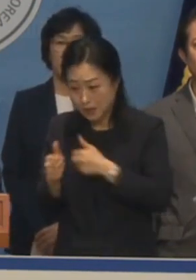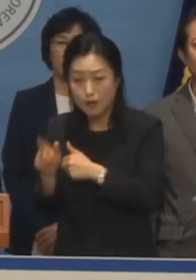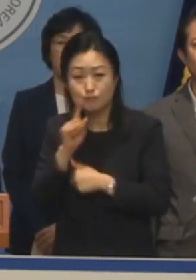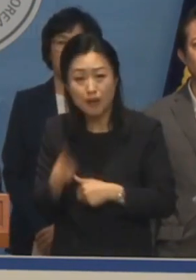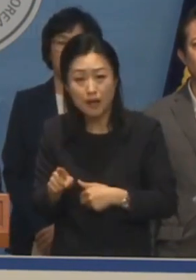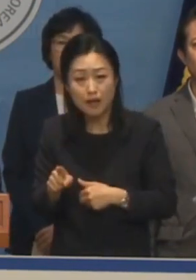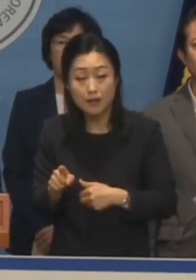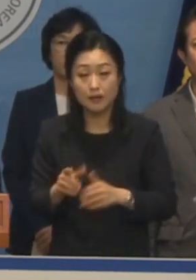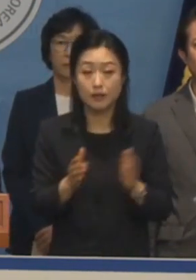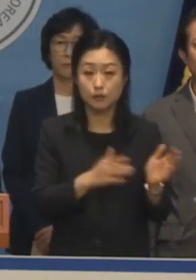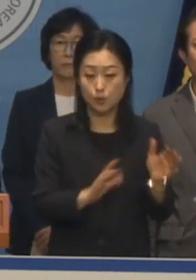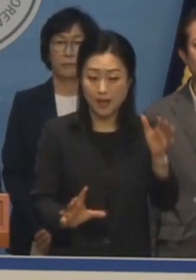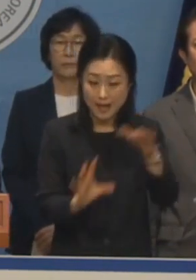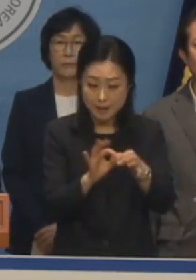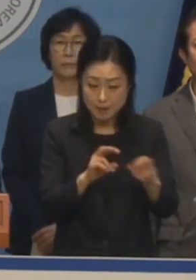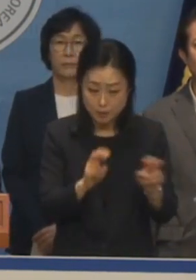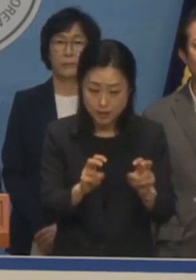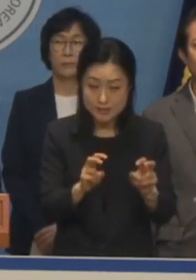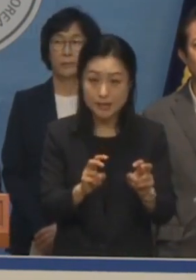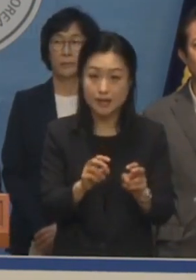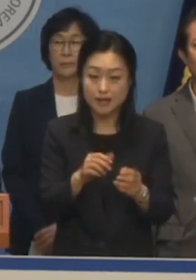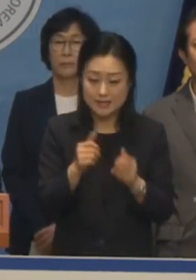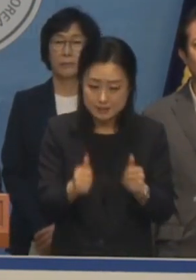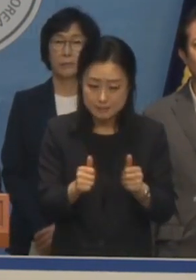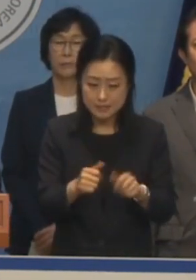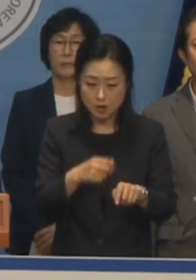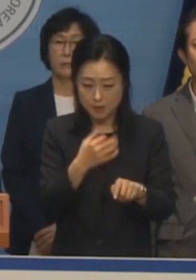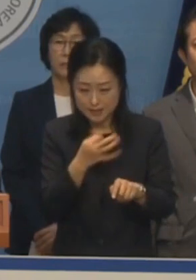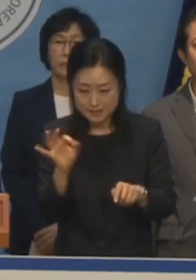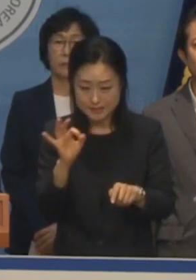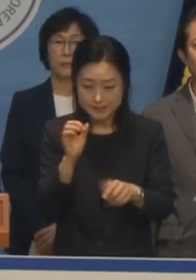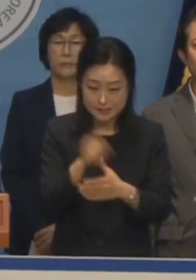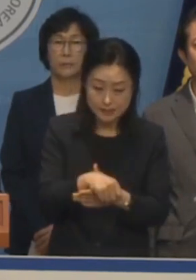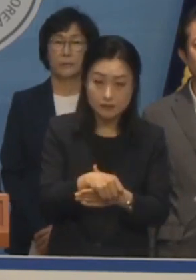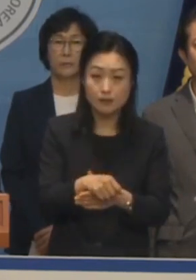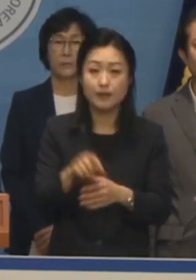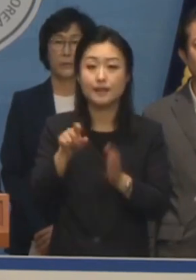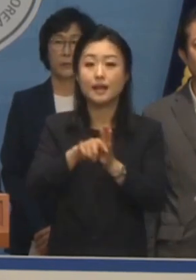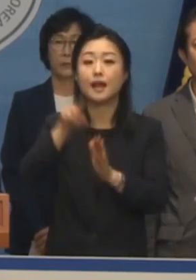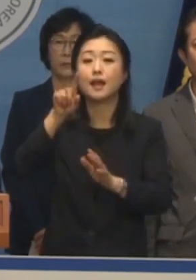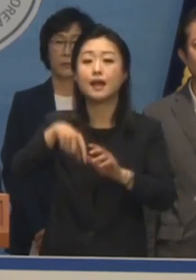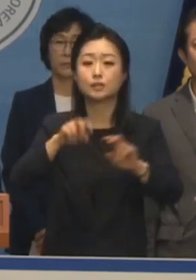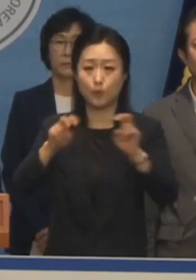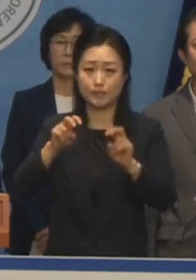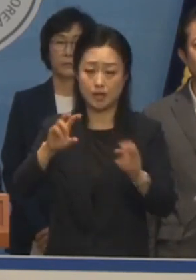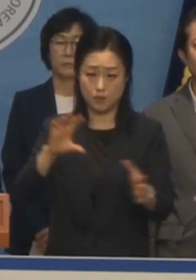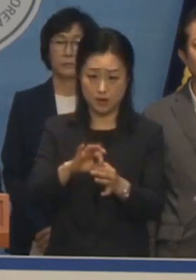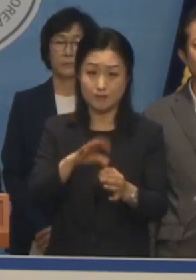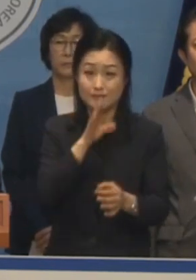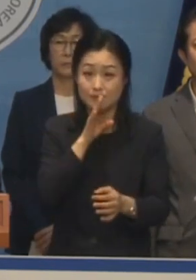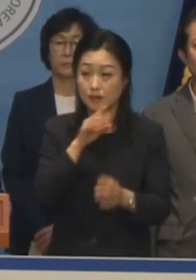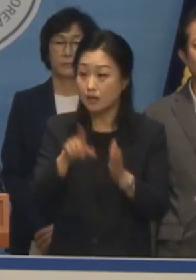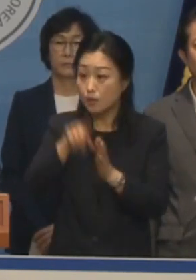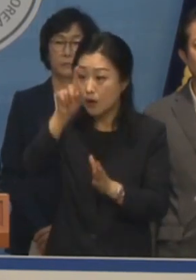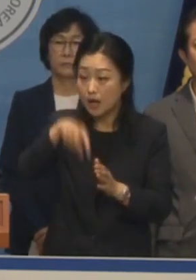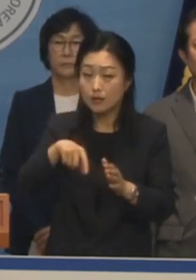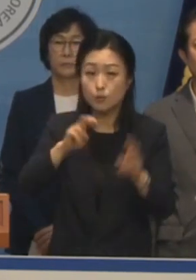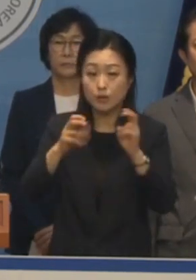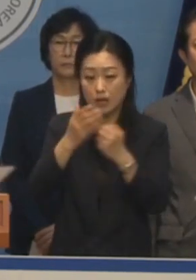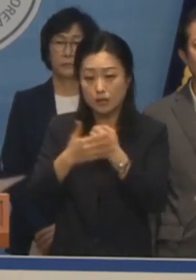그 가맹점에 대한 심사와 승인은 카드사가 하는 것 아닙니까? 왜 그런데 카드사는 다